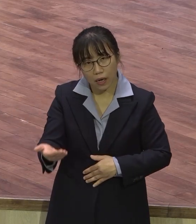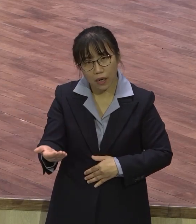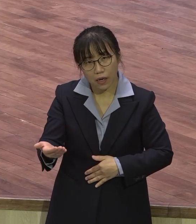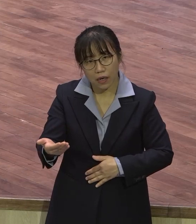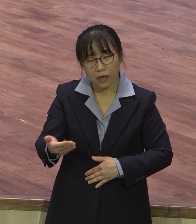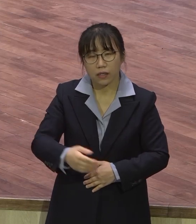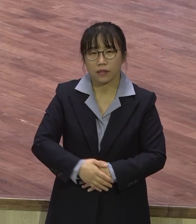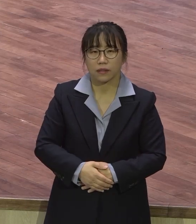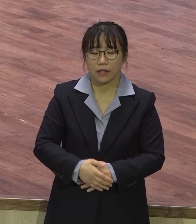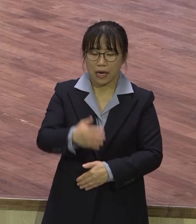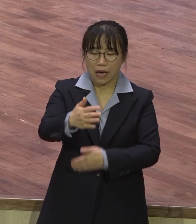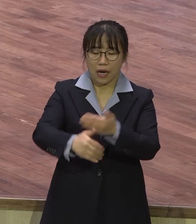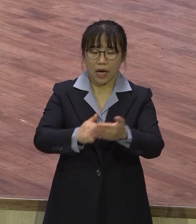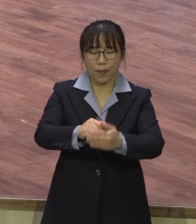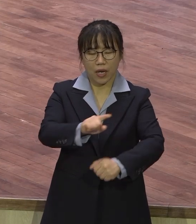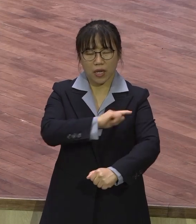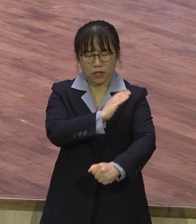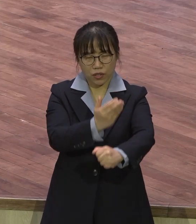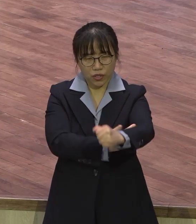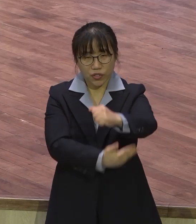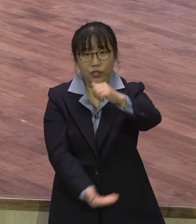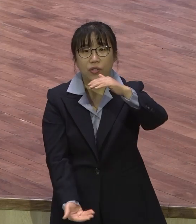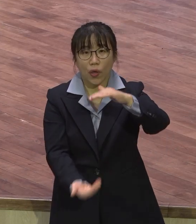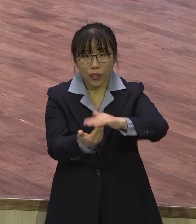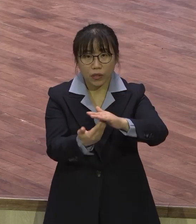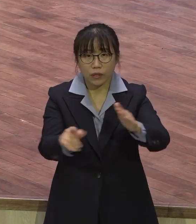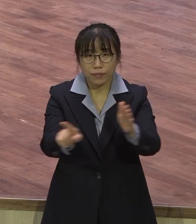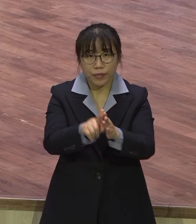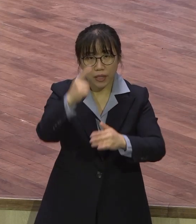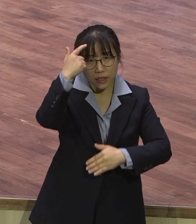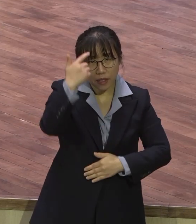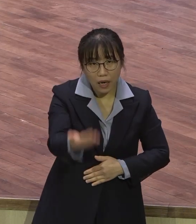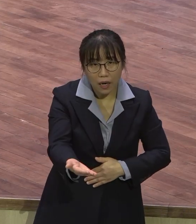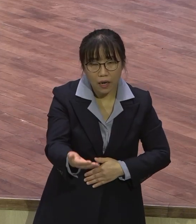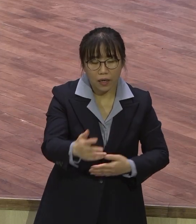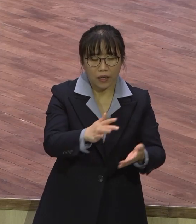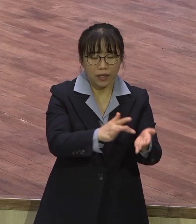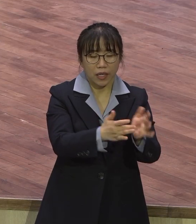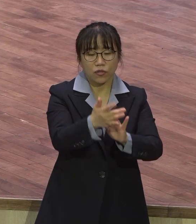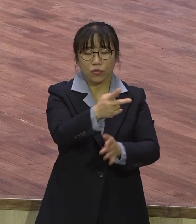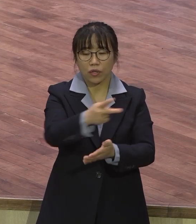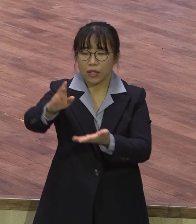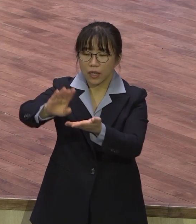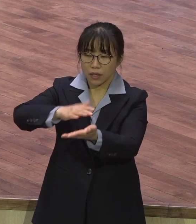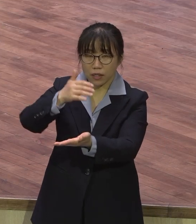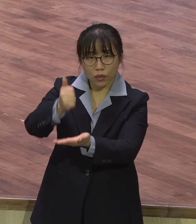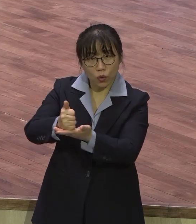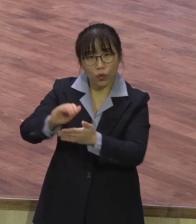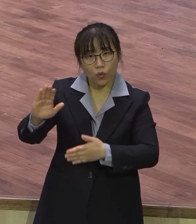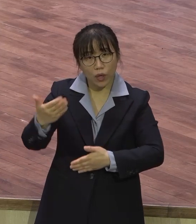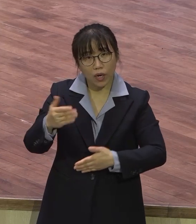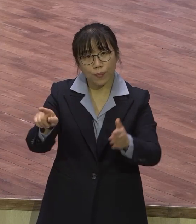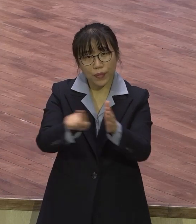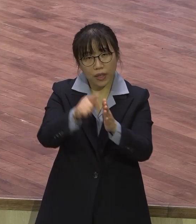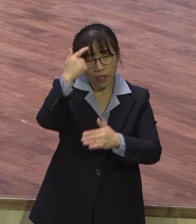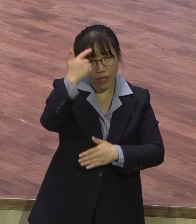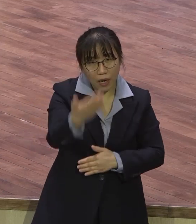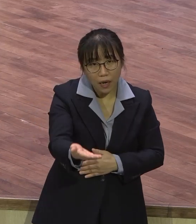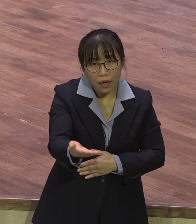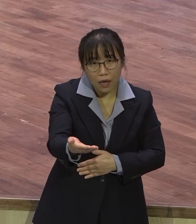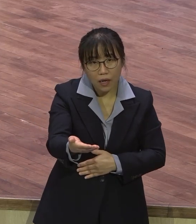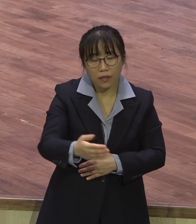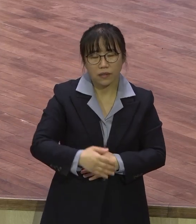하나님의 전능하심을 믿느냐 예수가 거시도의 심을 믿느냐 좀 더 구체적으로